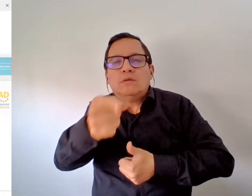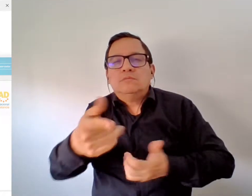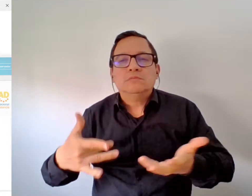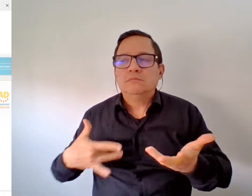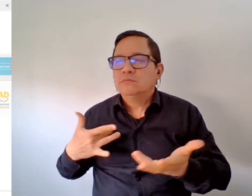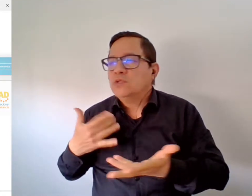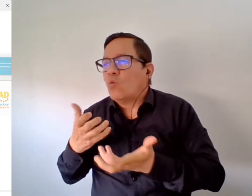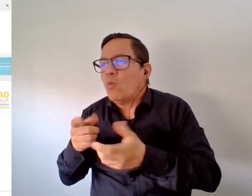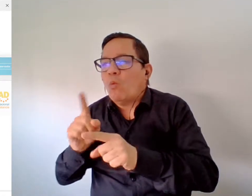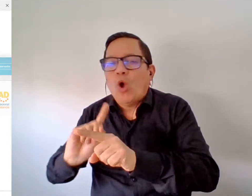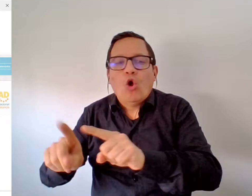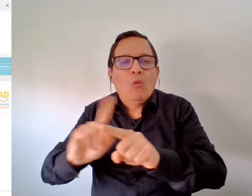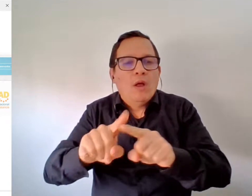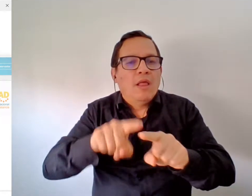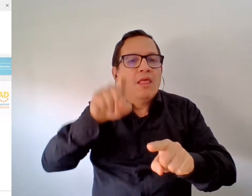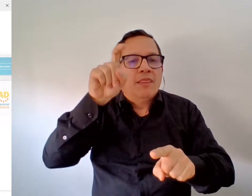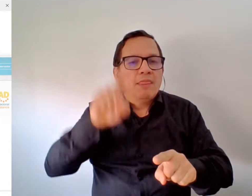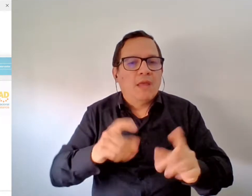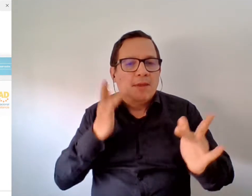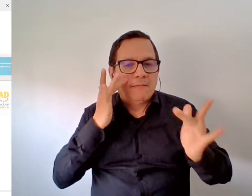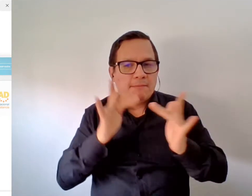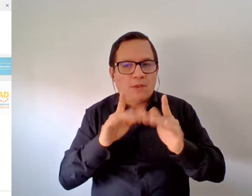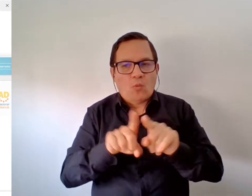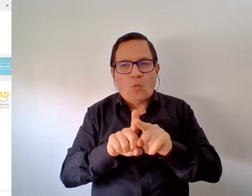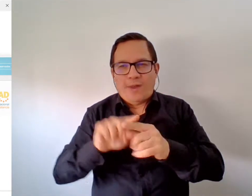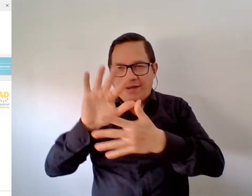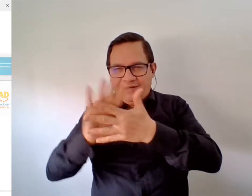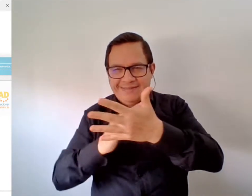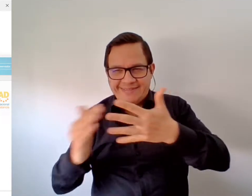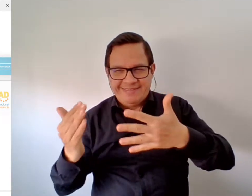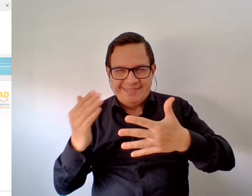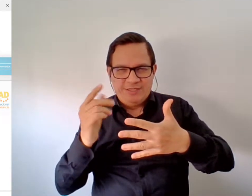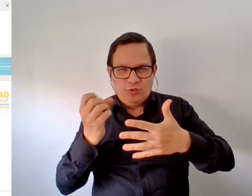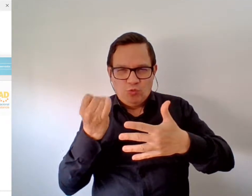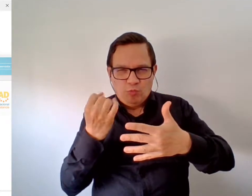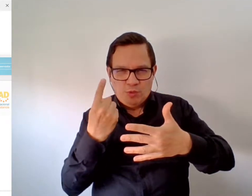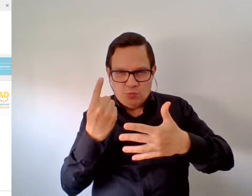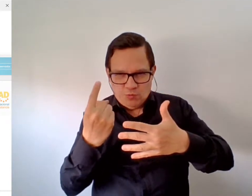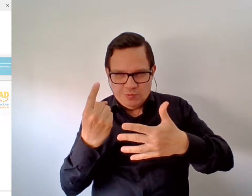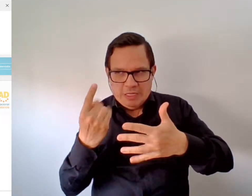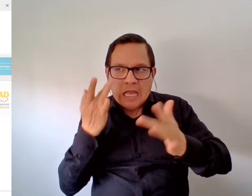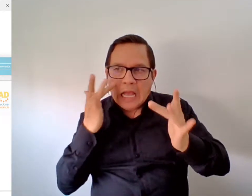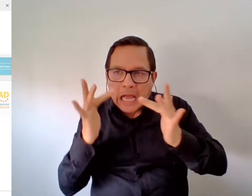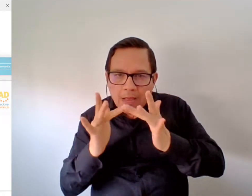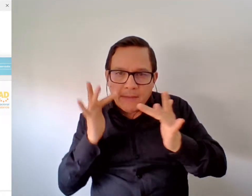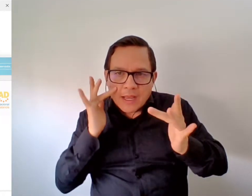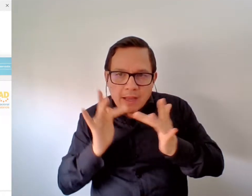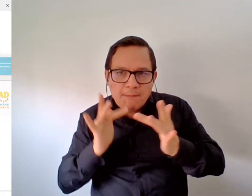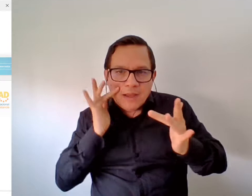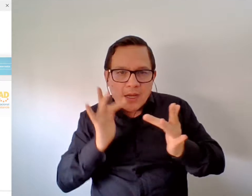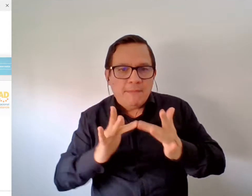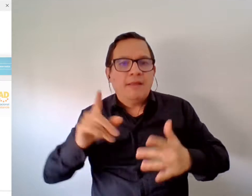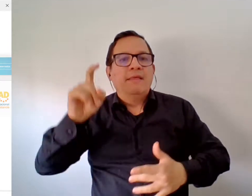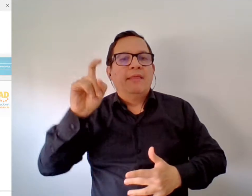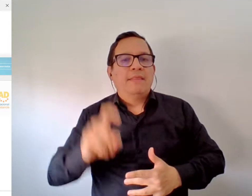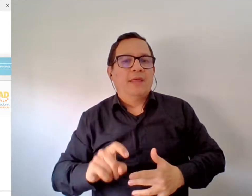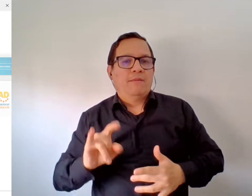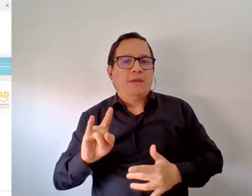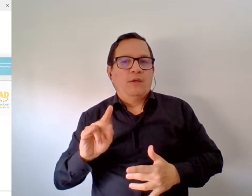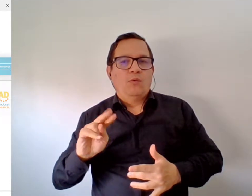elija para instalar, tenga en cuenta que cumpla con los requerimientos de